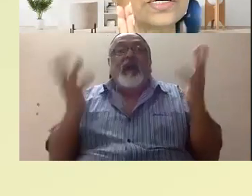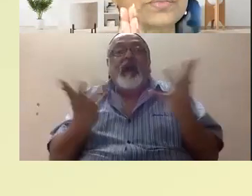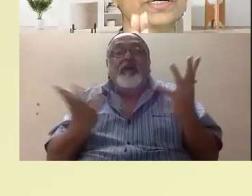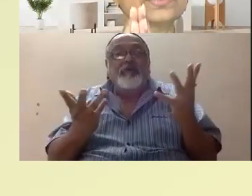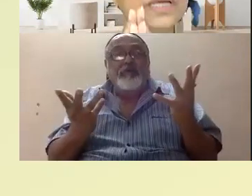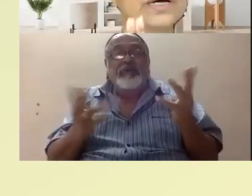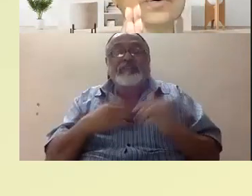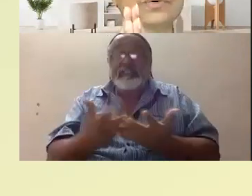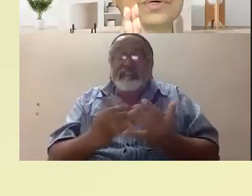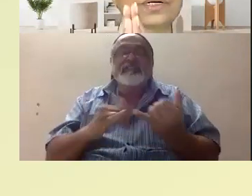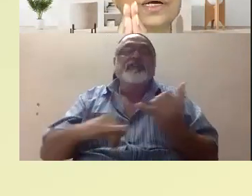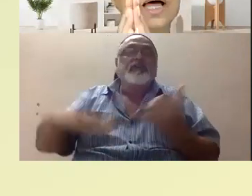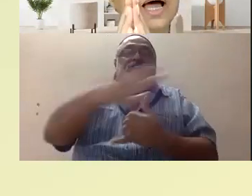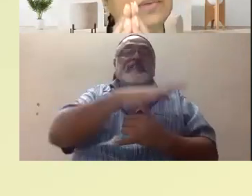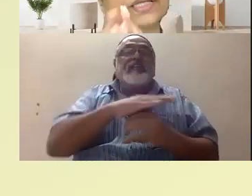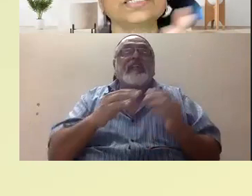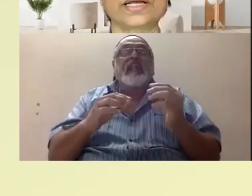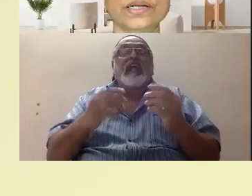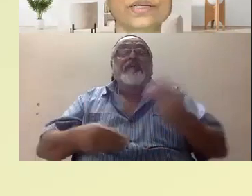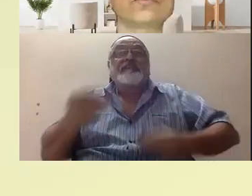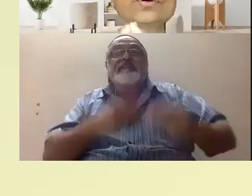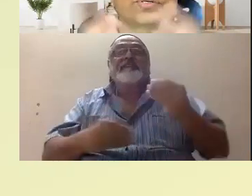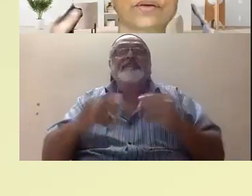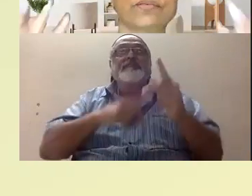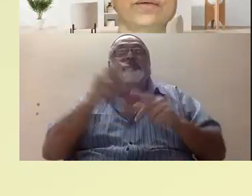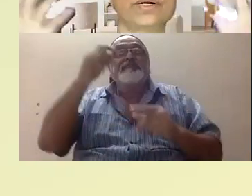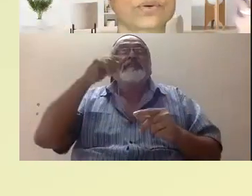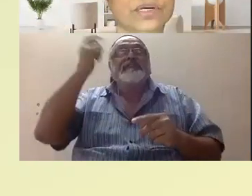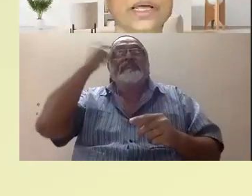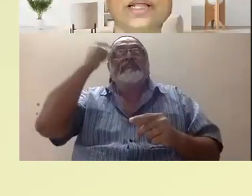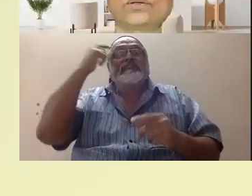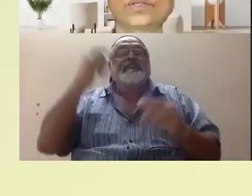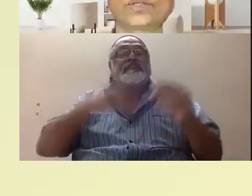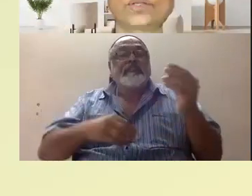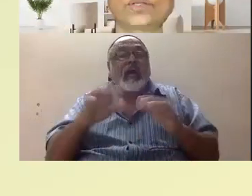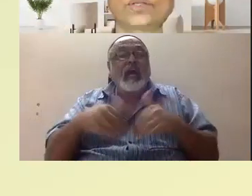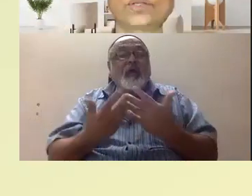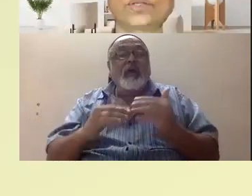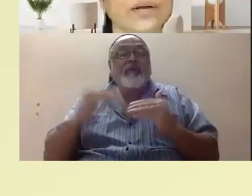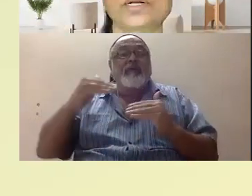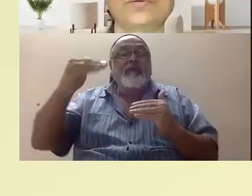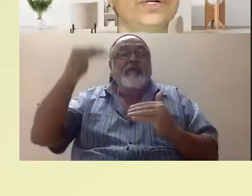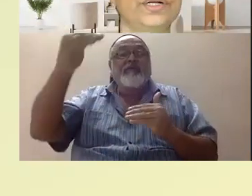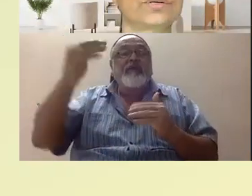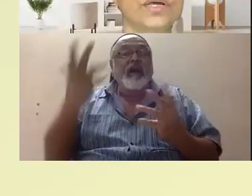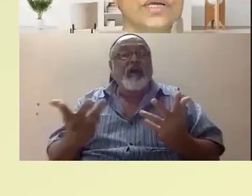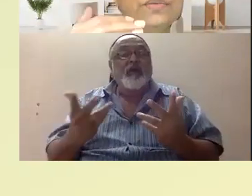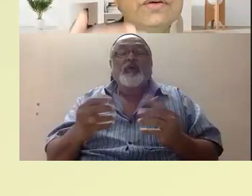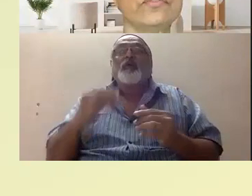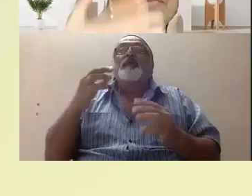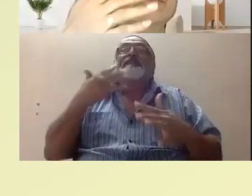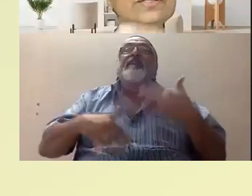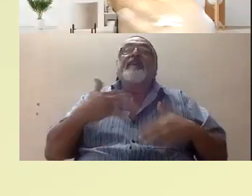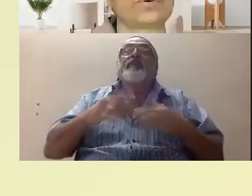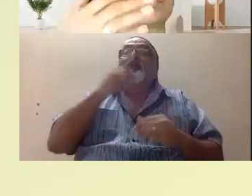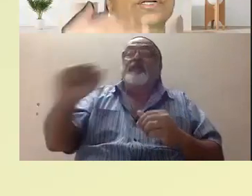social entrepreneurs think about it. मेजर सेक्टर्स ऑफ कोर्स एनवायरनमेंट हो सकता है, हेल्थ होता है, वल्नरेबल कम्युनिटीज हो सकता है। इसमें